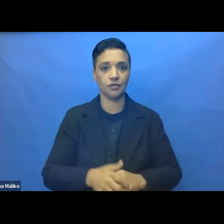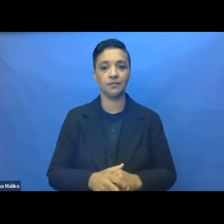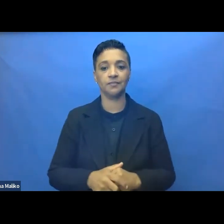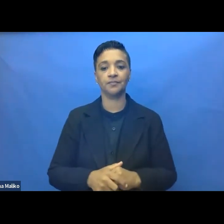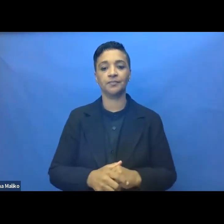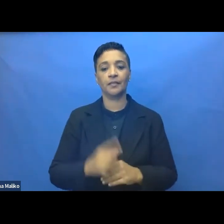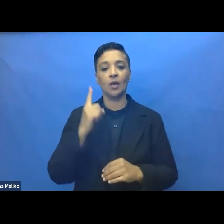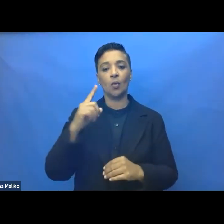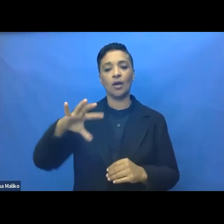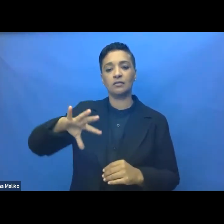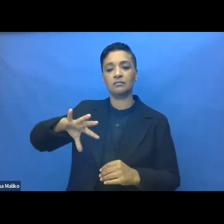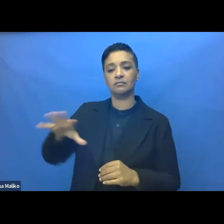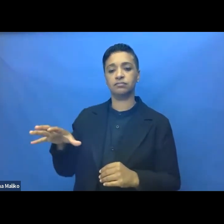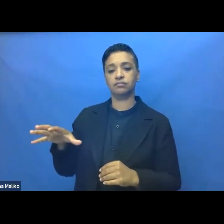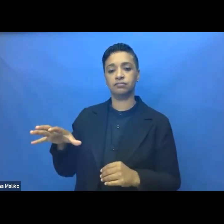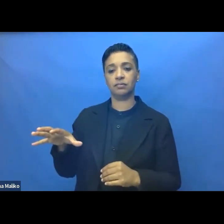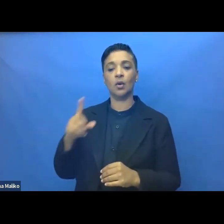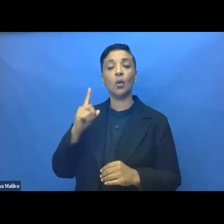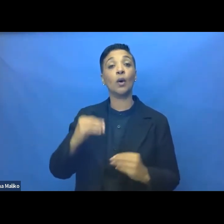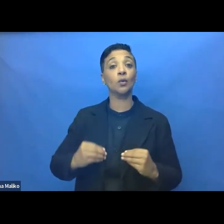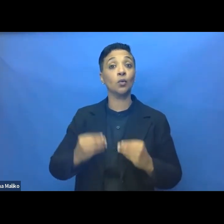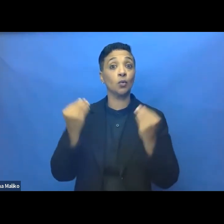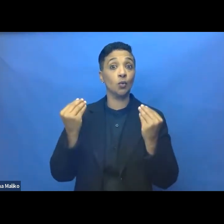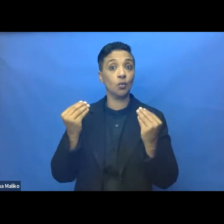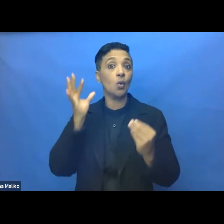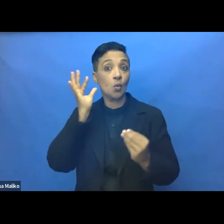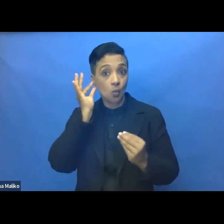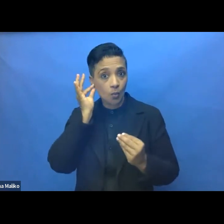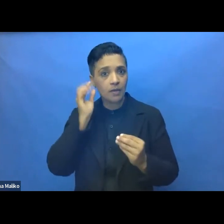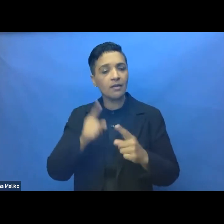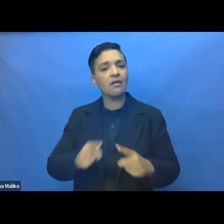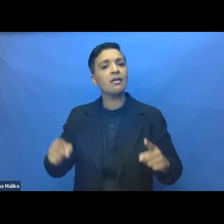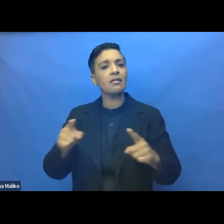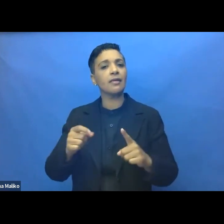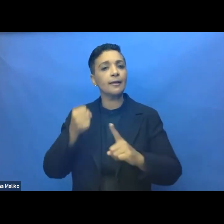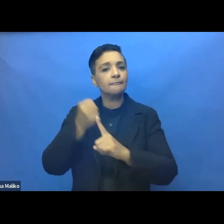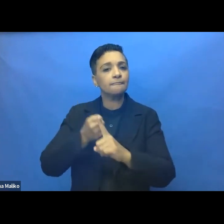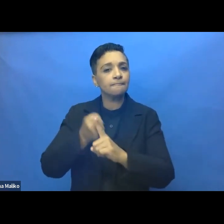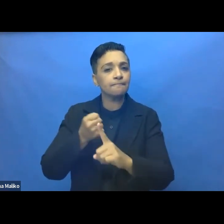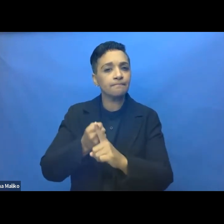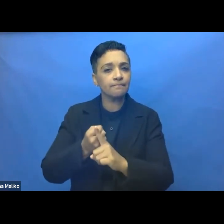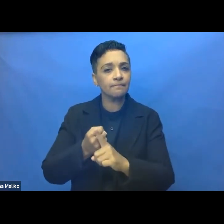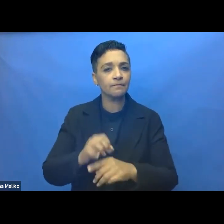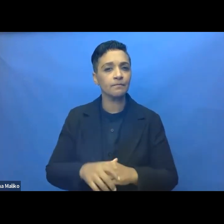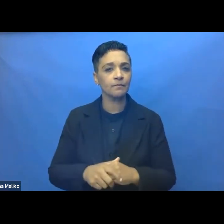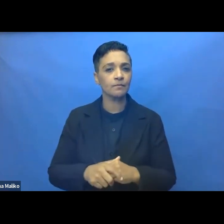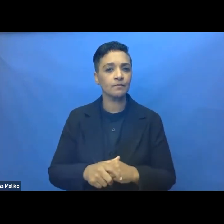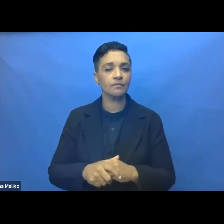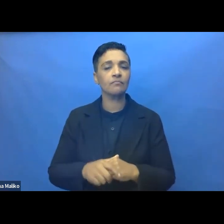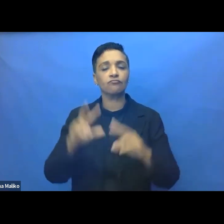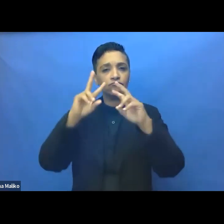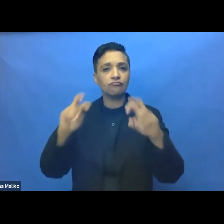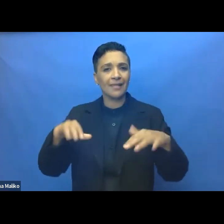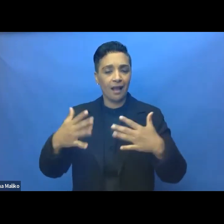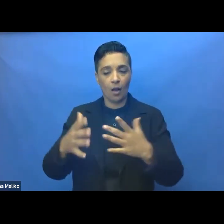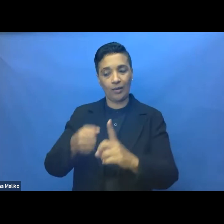À travers ce renforcement, les femmes connaissent leurs droits et ont la conscience de participer au processus de